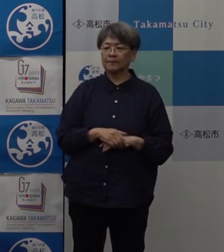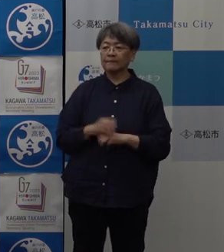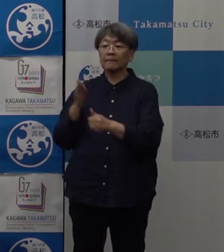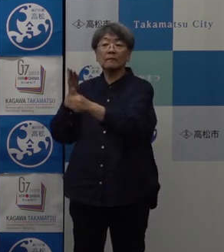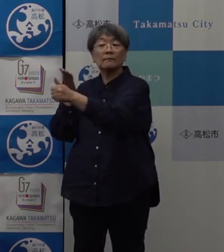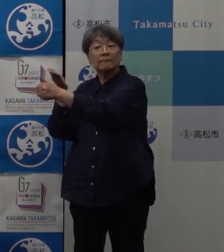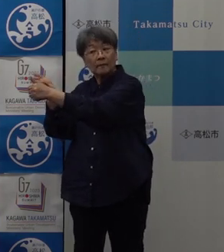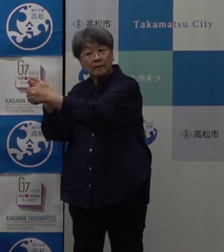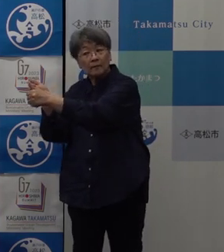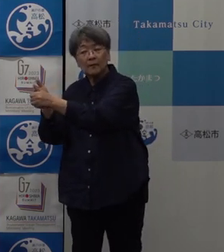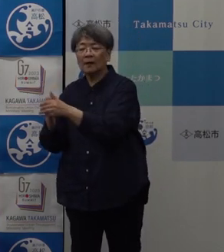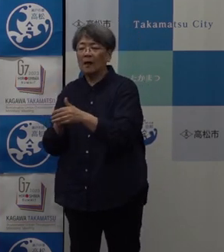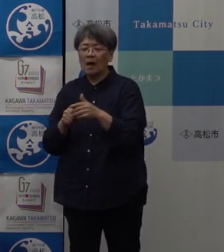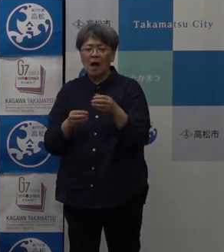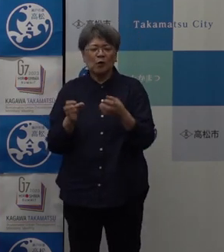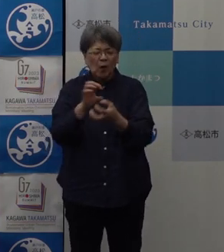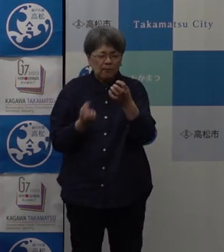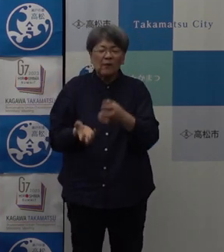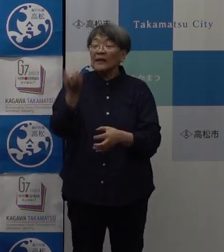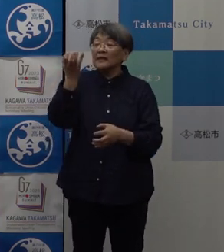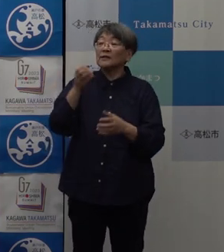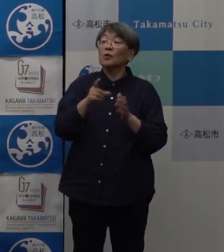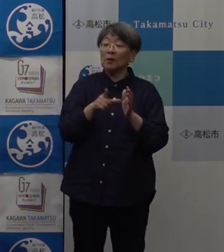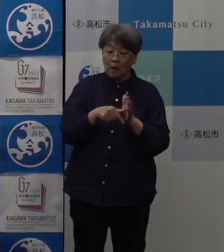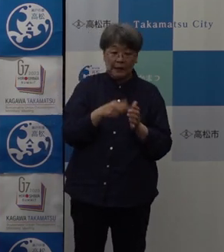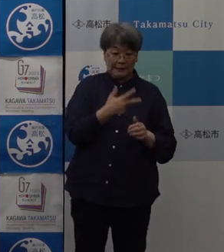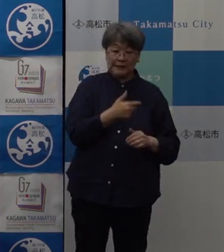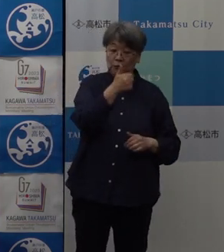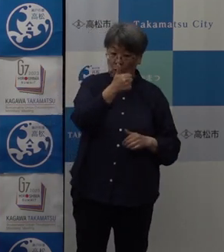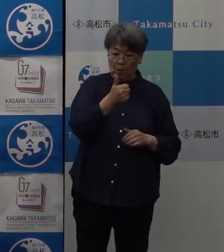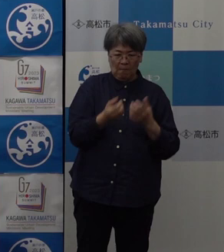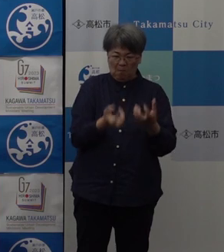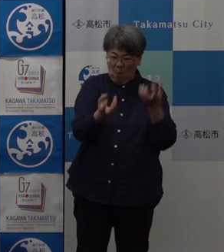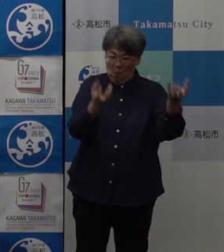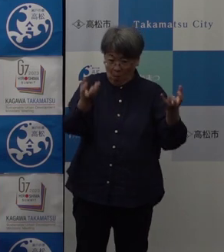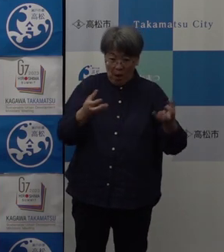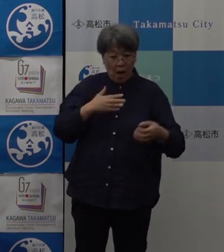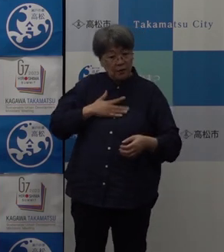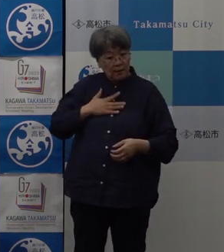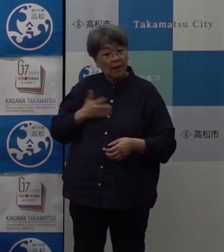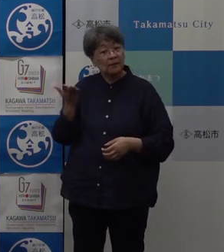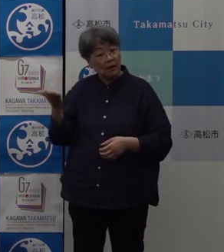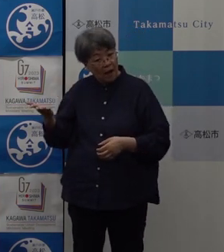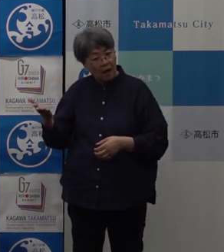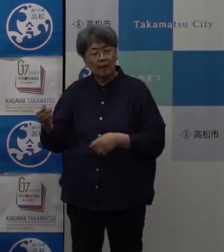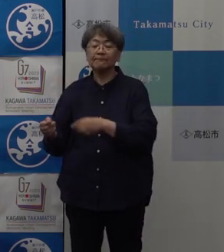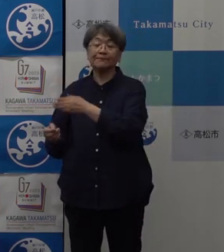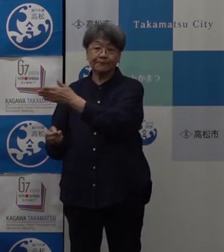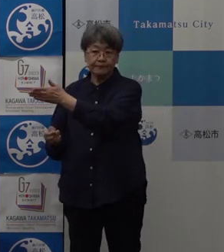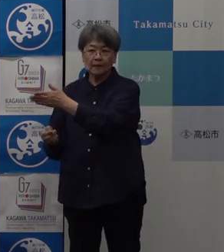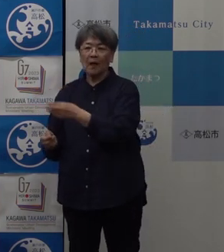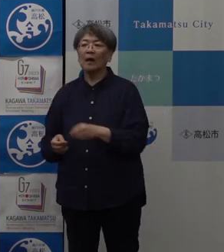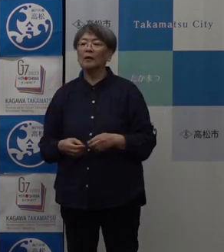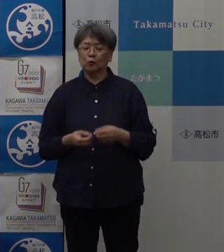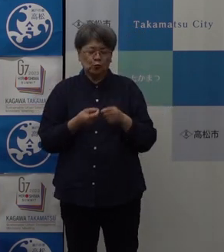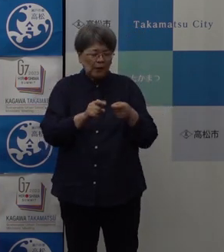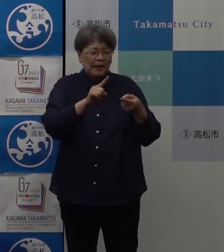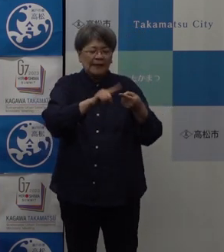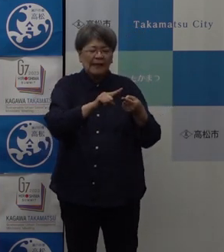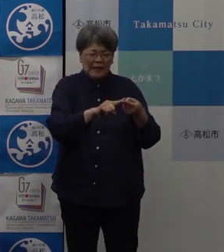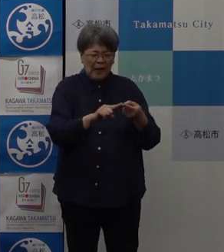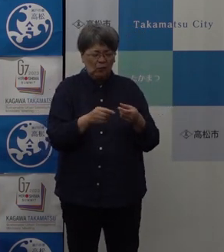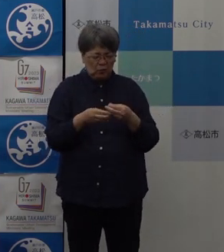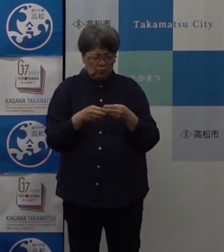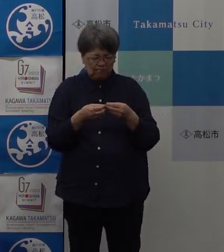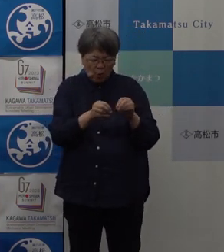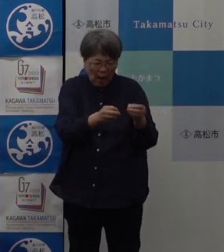なのでトラブル発生した当時は市長もこういったトラブルを把握されていたということなんですかね。 いや、ここまで具体的なトラブ